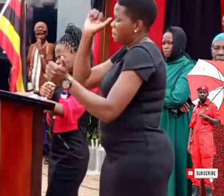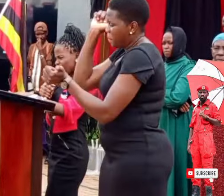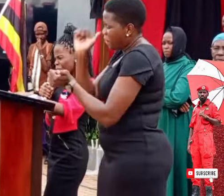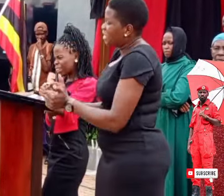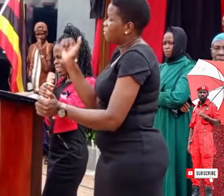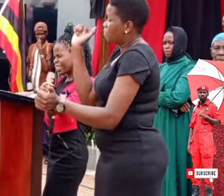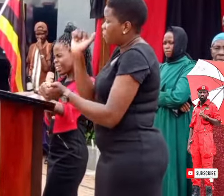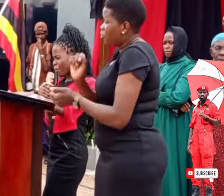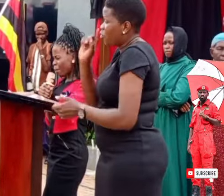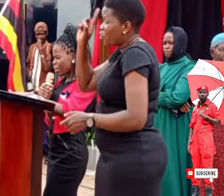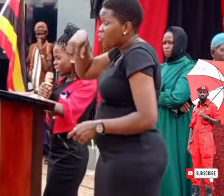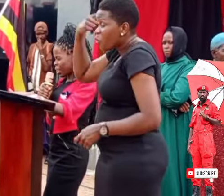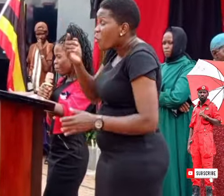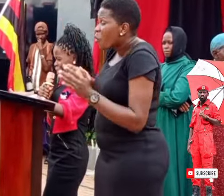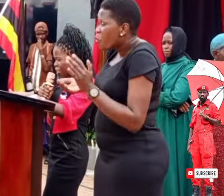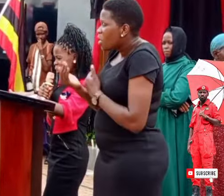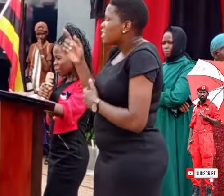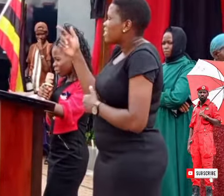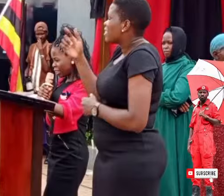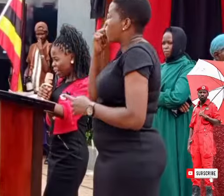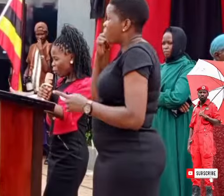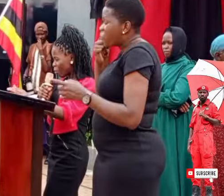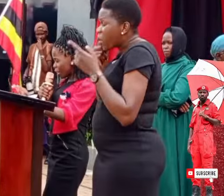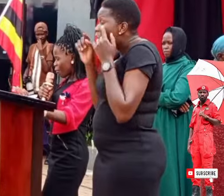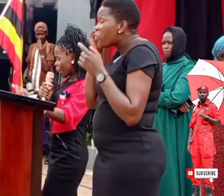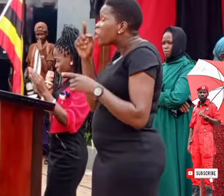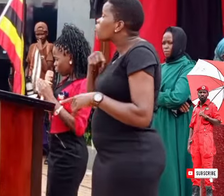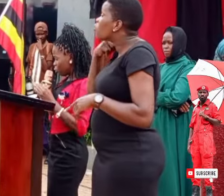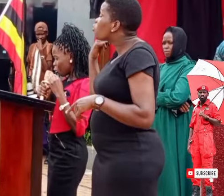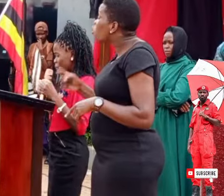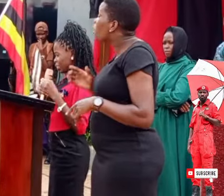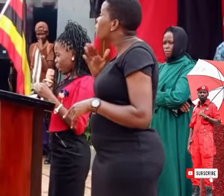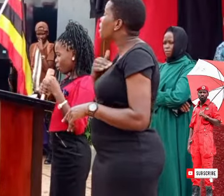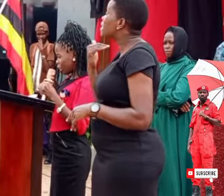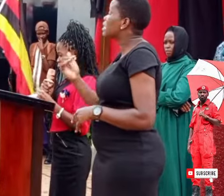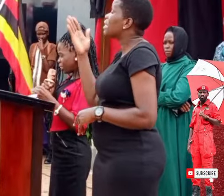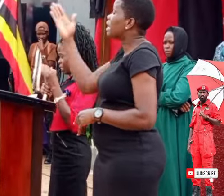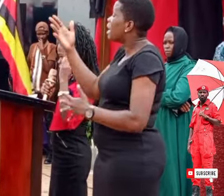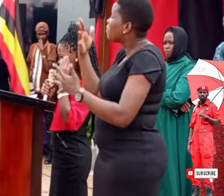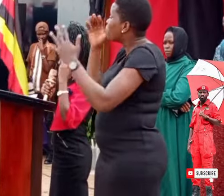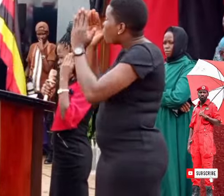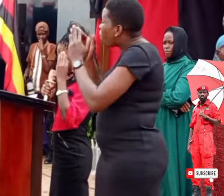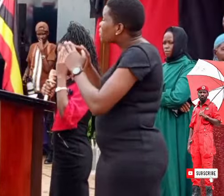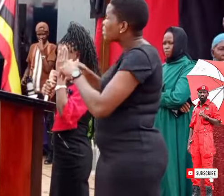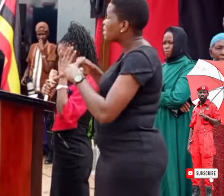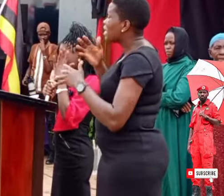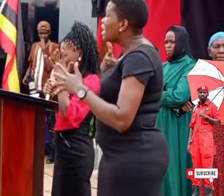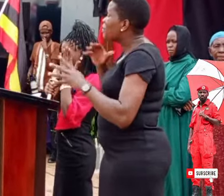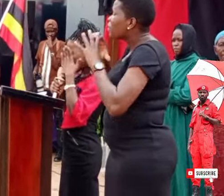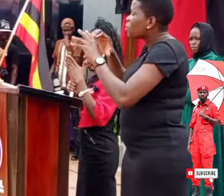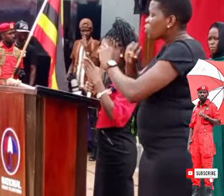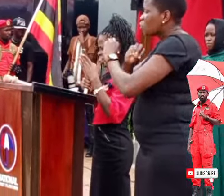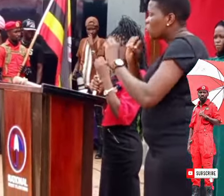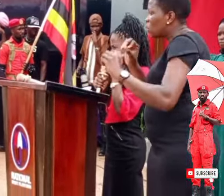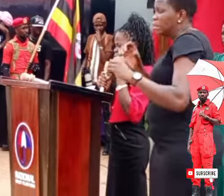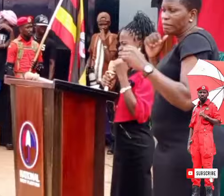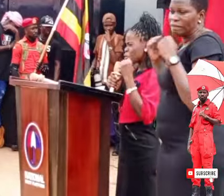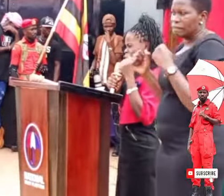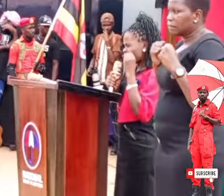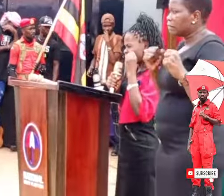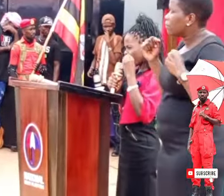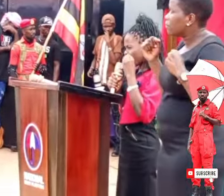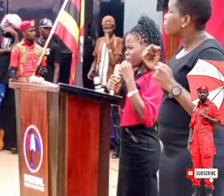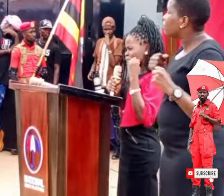ne bantulugunya webwatya ku makya nekaba maziga nga mmanyi byakusaaga gwe omwana wange ali munyumba esaawa ezo siina gwe njogera naye